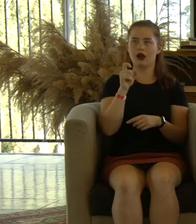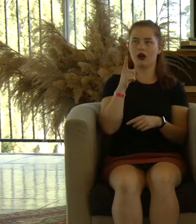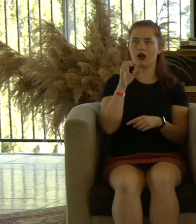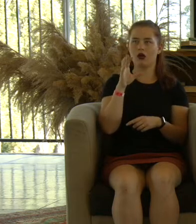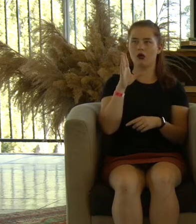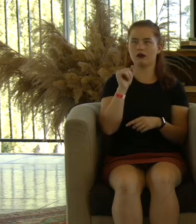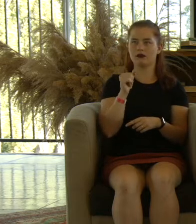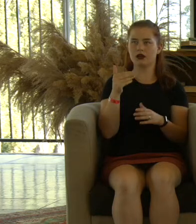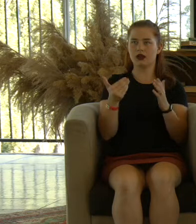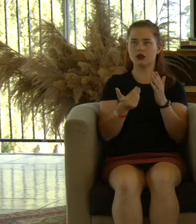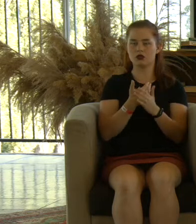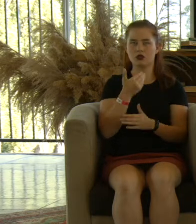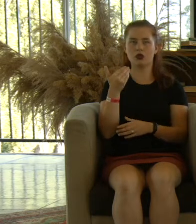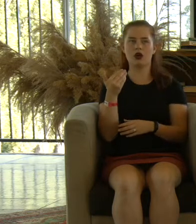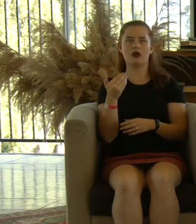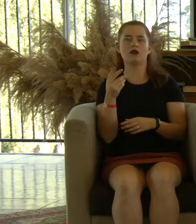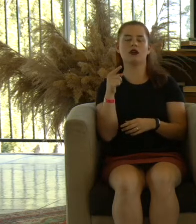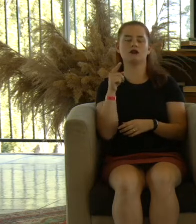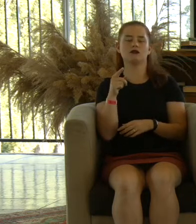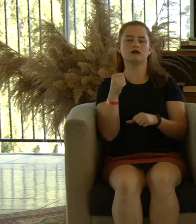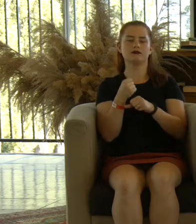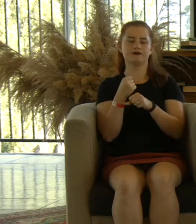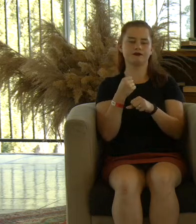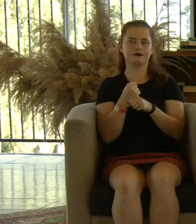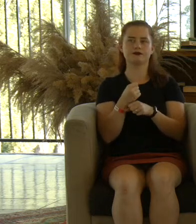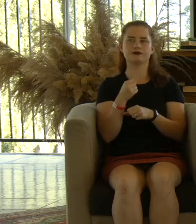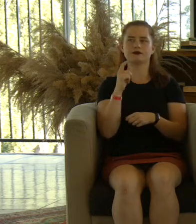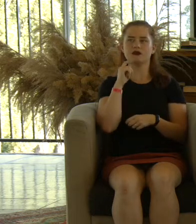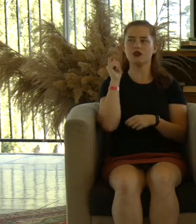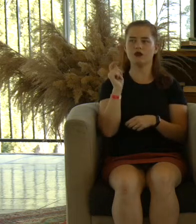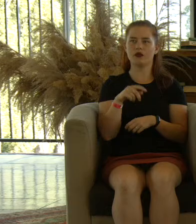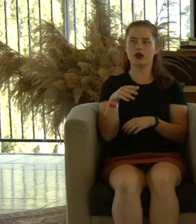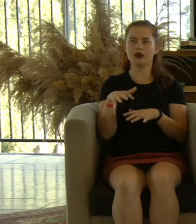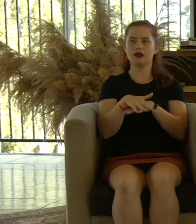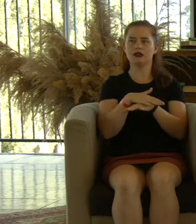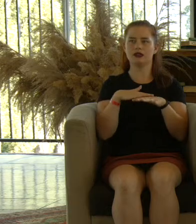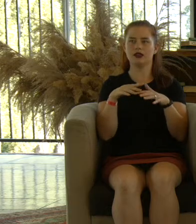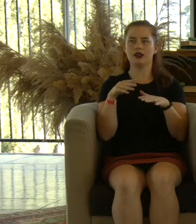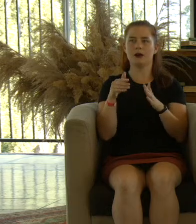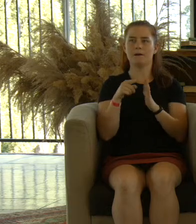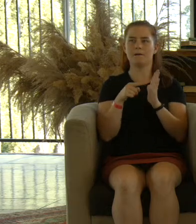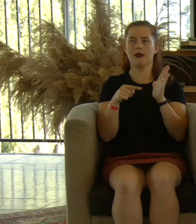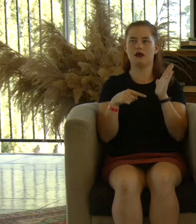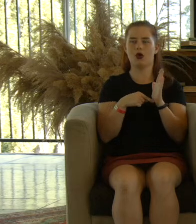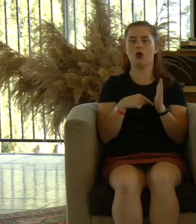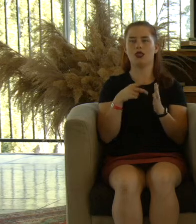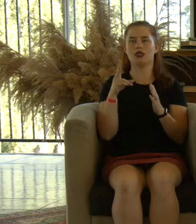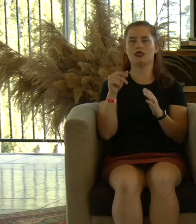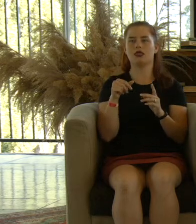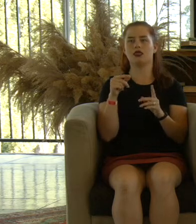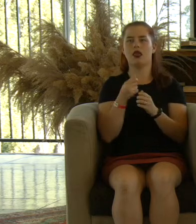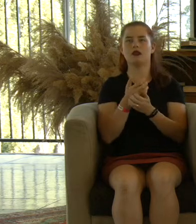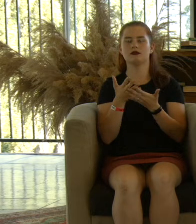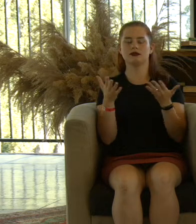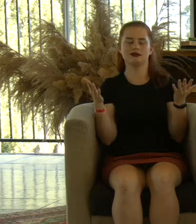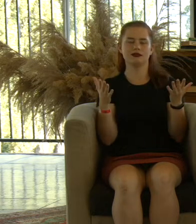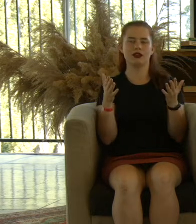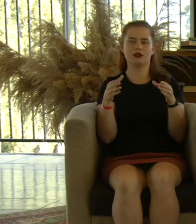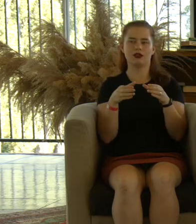если не ошибаюсь, Херсонской области винодельня. В Украине рынок поделен на несколько сегментов.